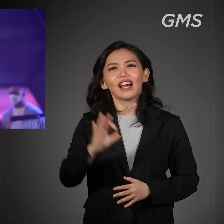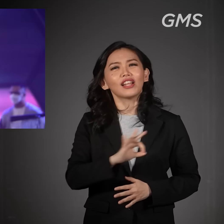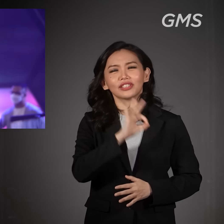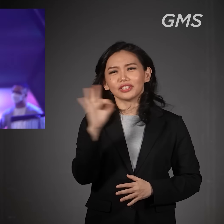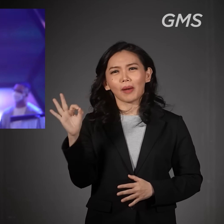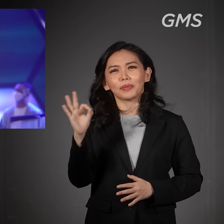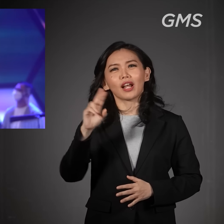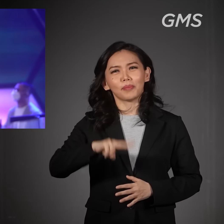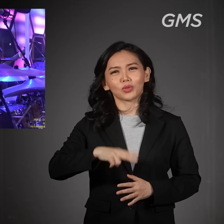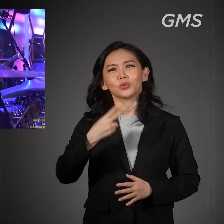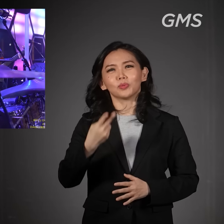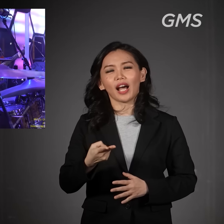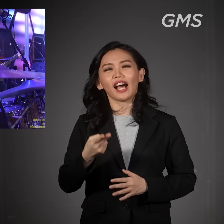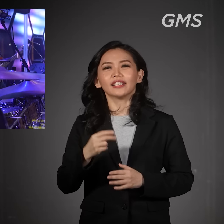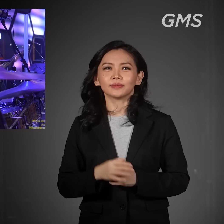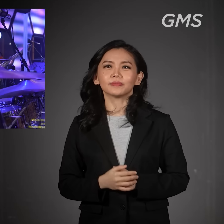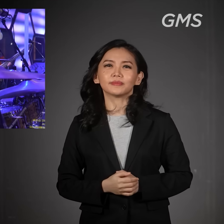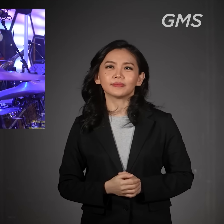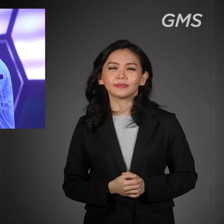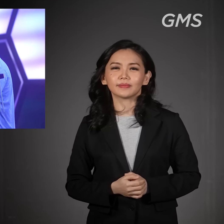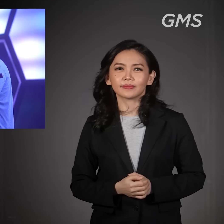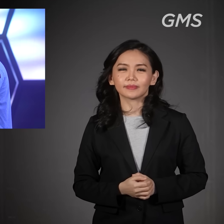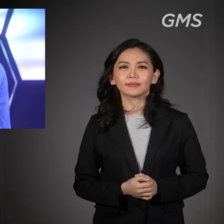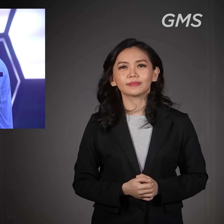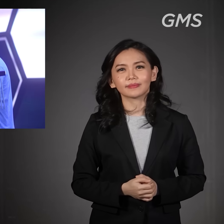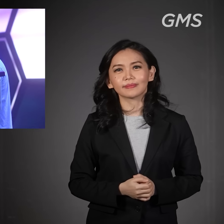tak berubah.